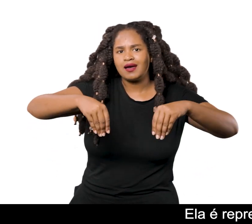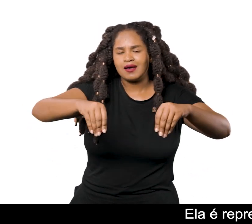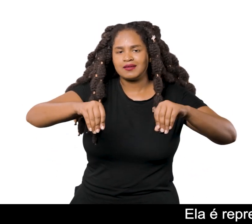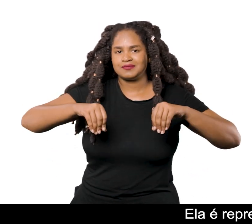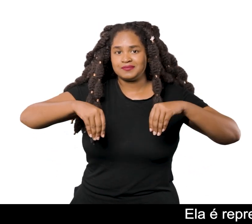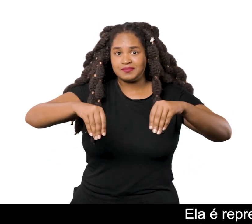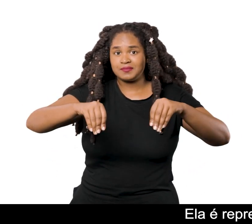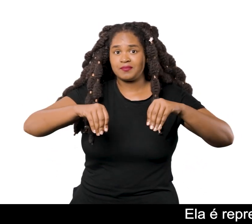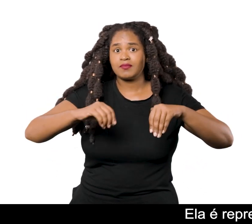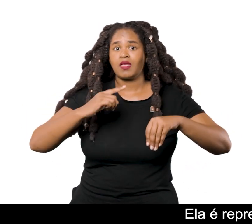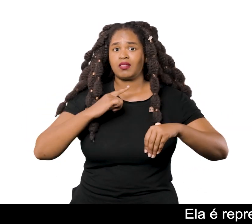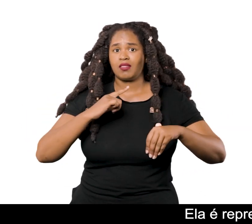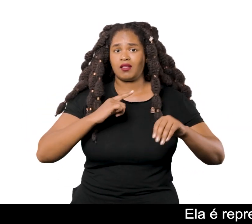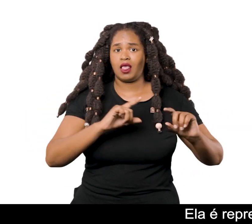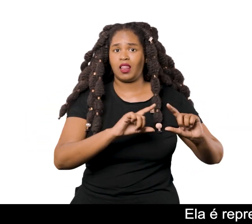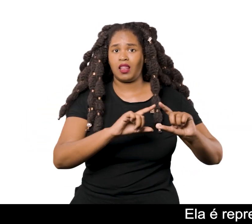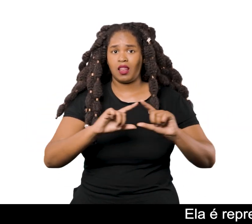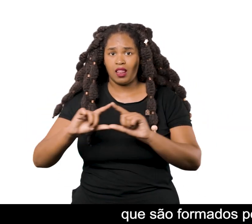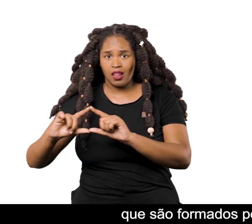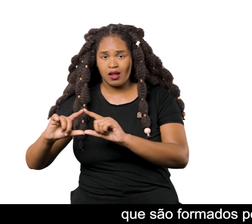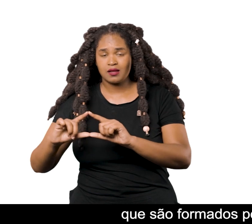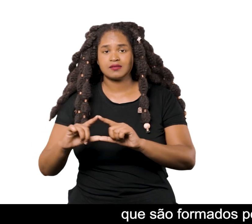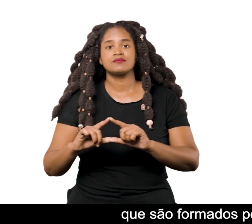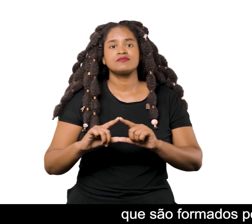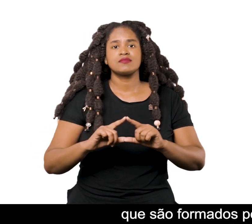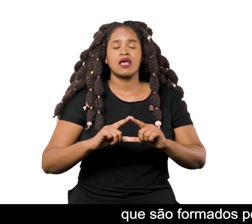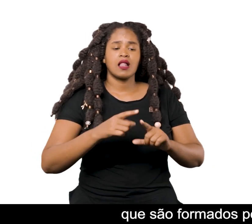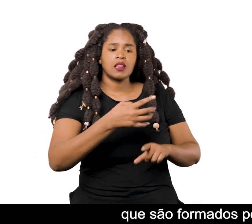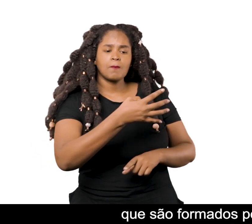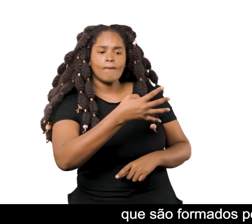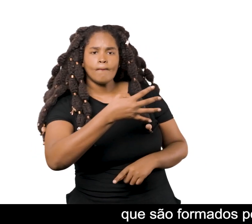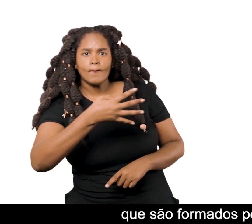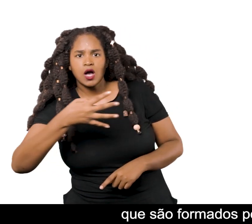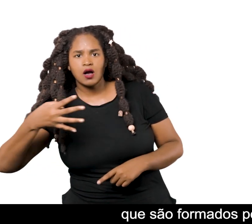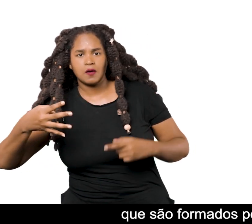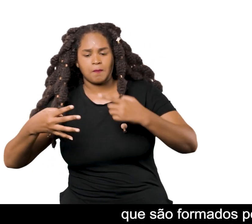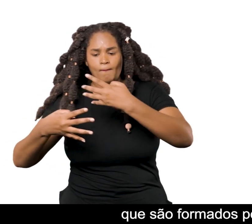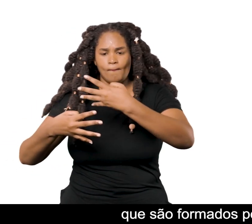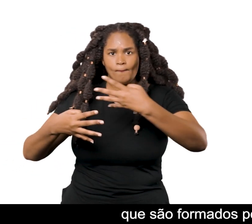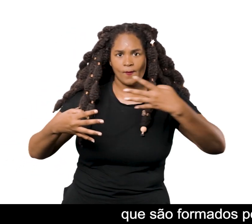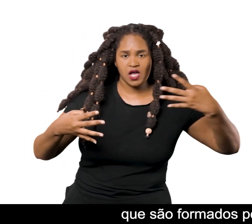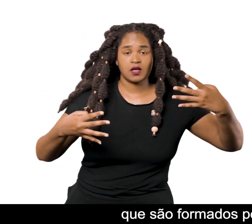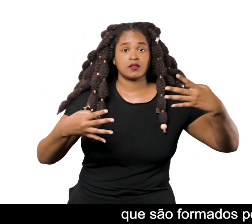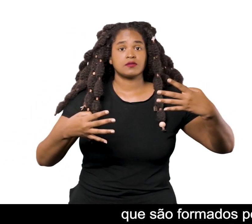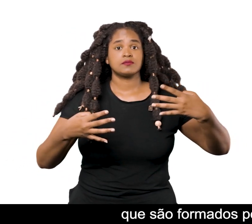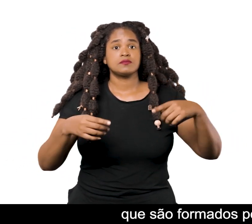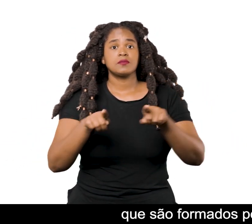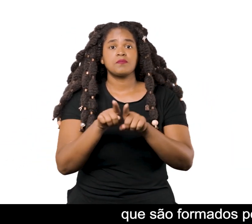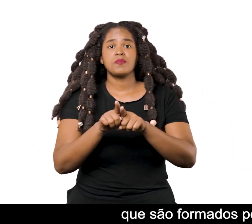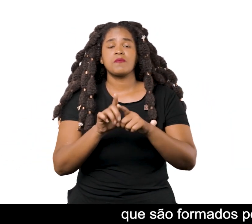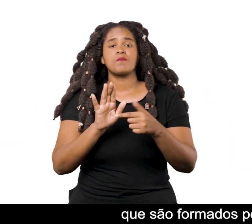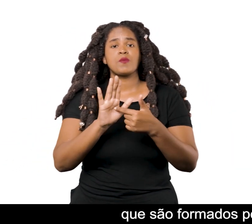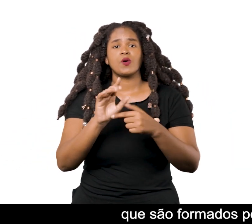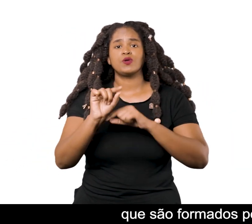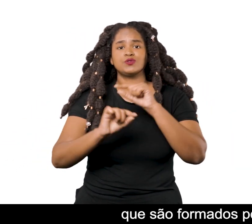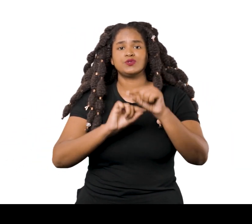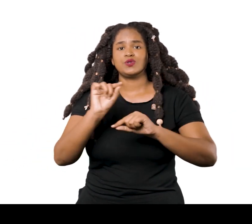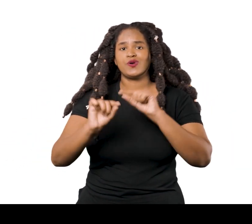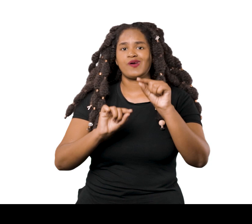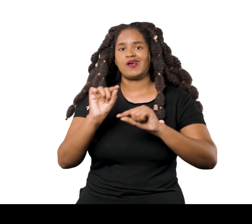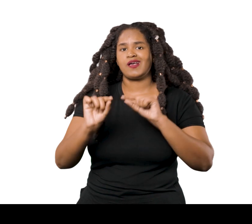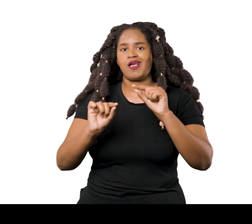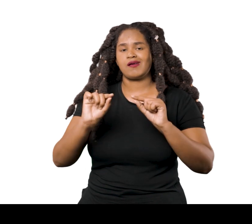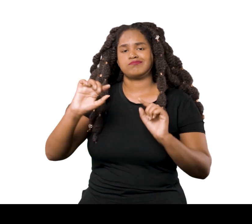por sucessivos padrões triangulares que são formados por linhas espessas e têm as pontas indicando para o céu.